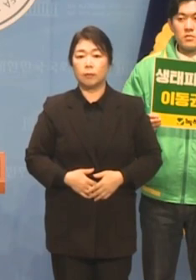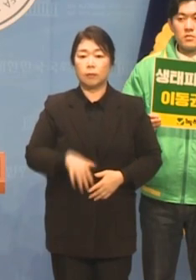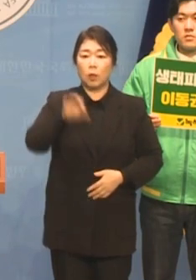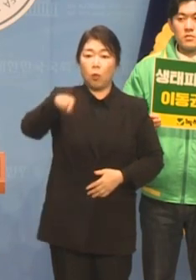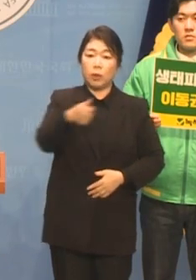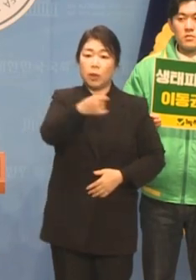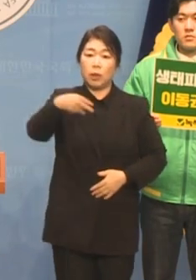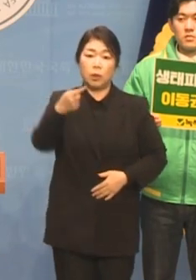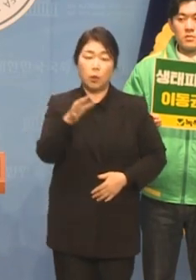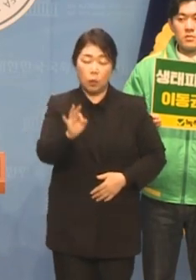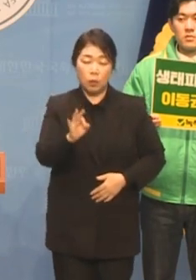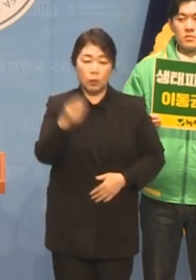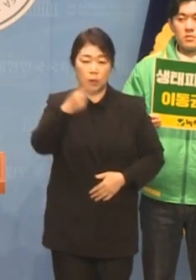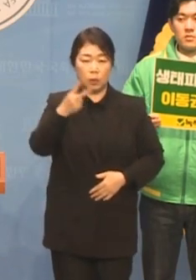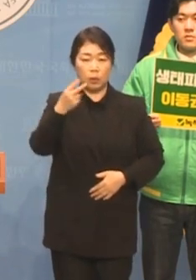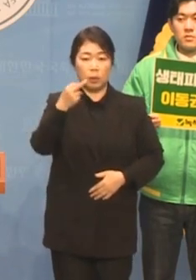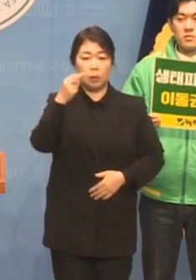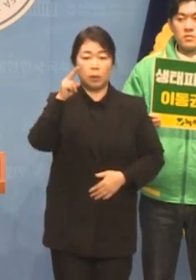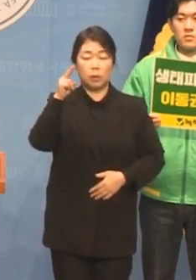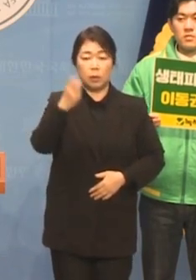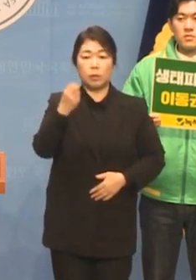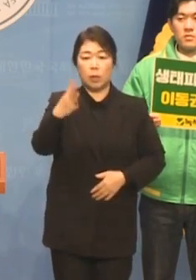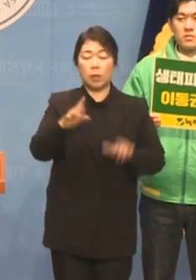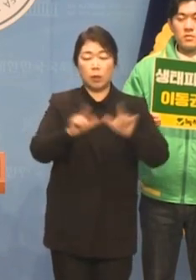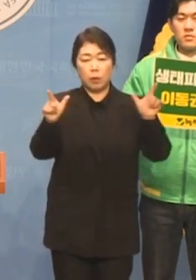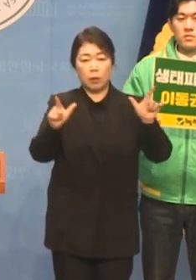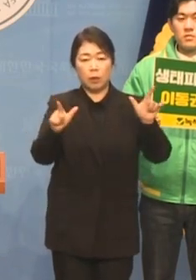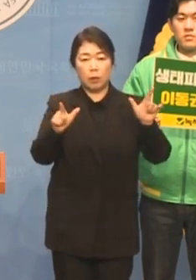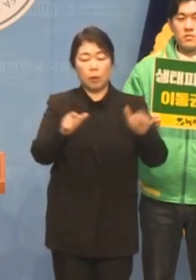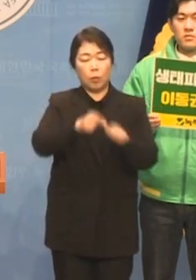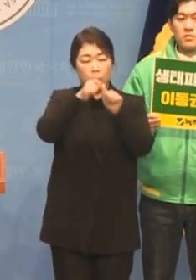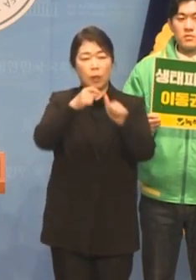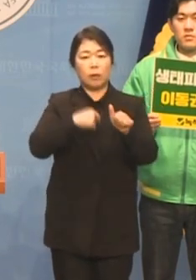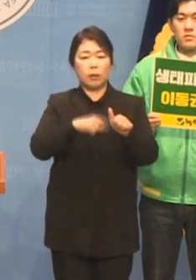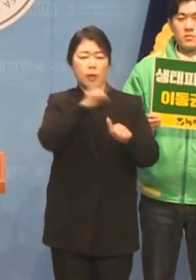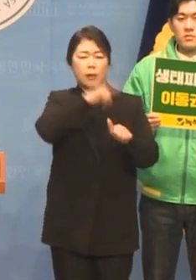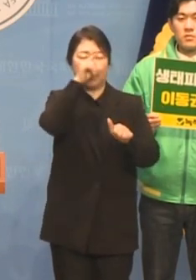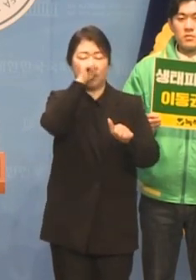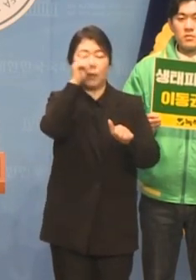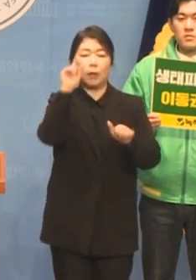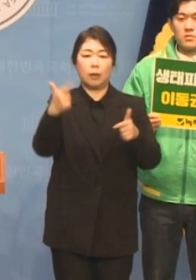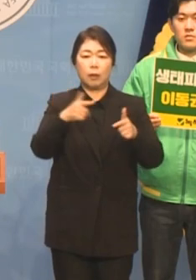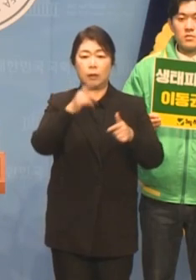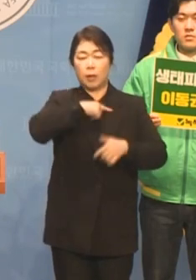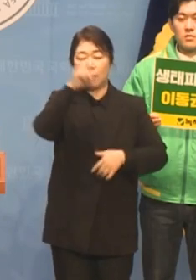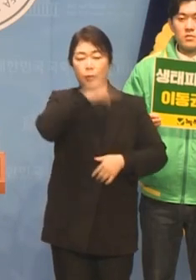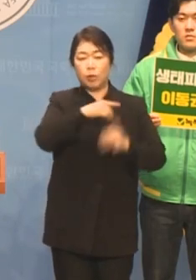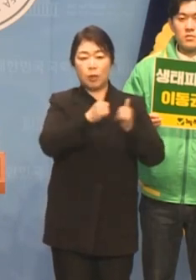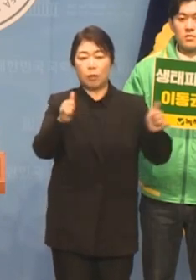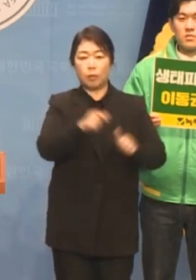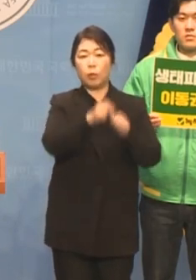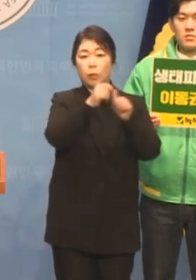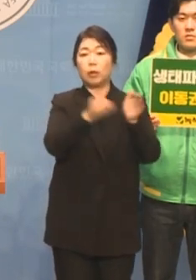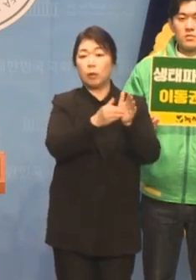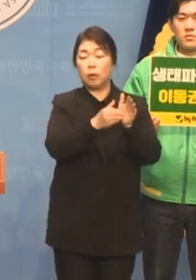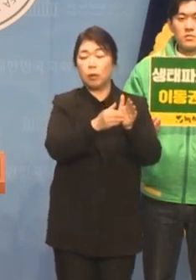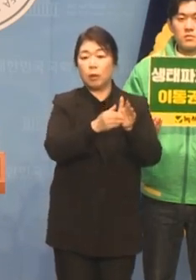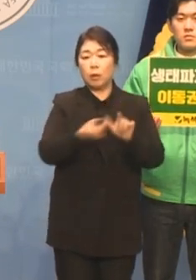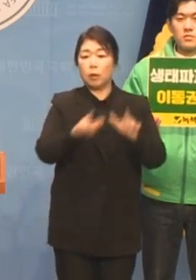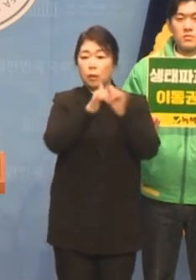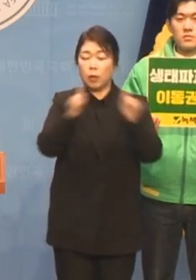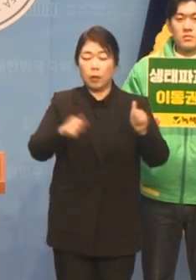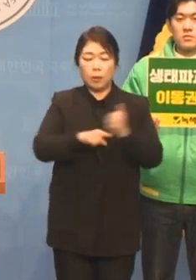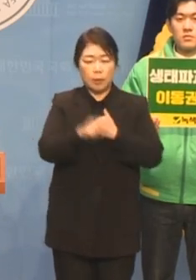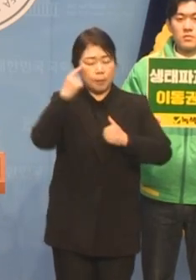2024년 총선 시민 네트워크가 선장한 최악의 후보 1위에 선정되기도 했습니다 도민들의 뜻 미니를